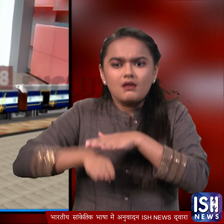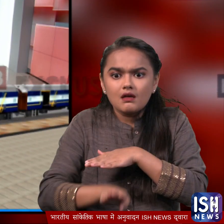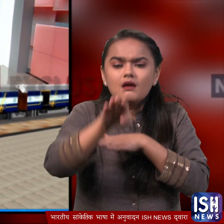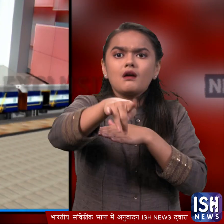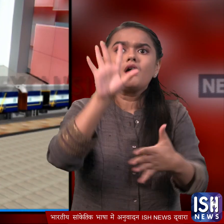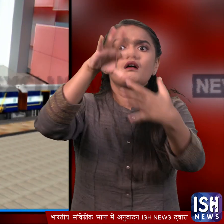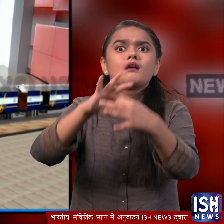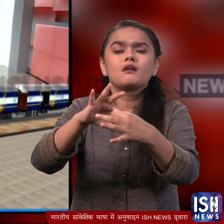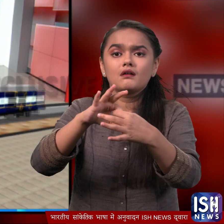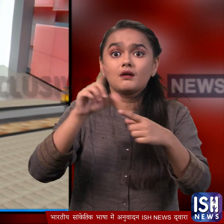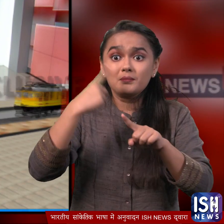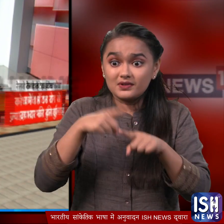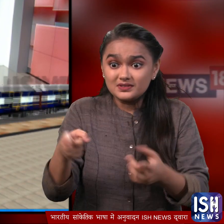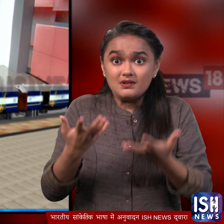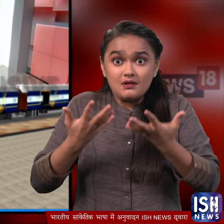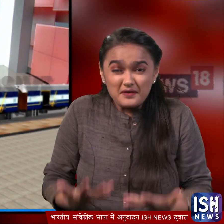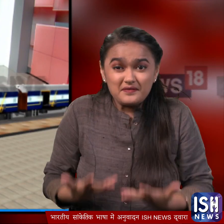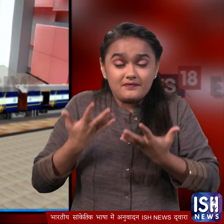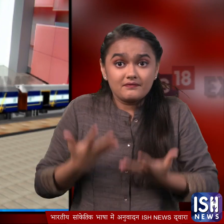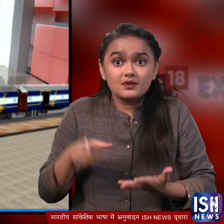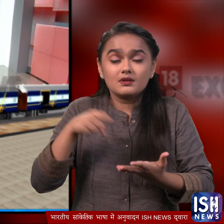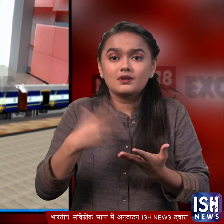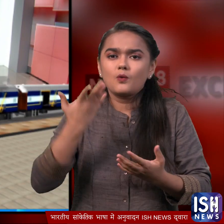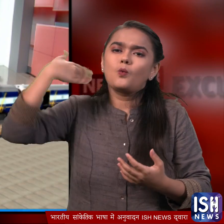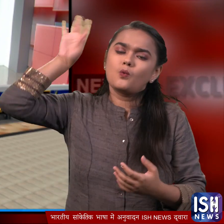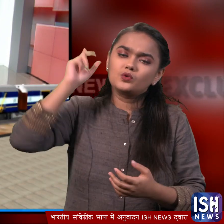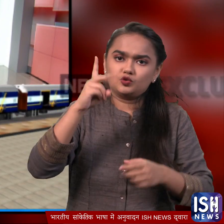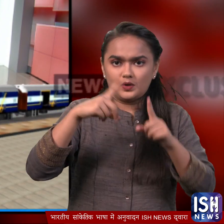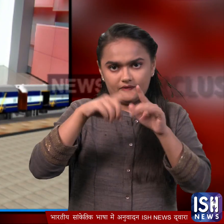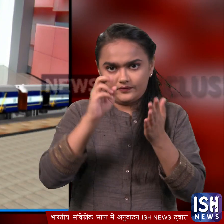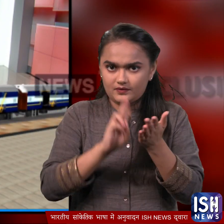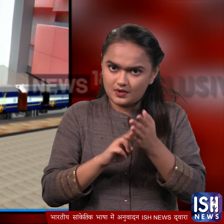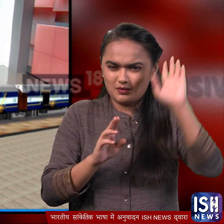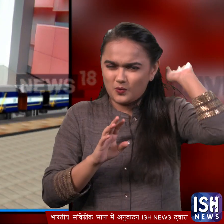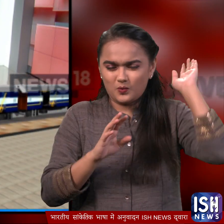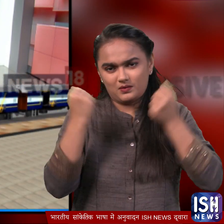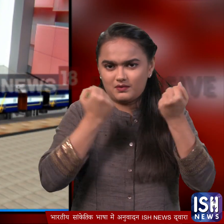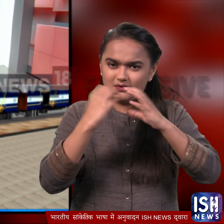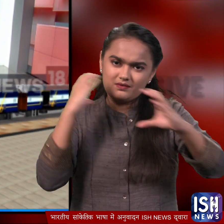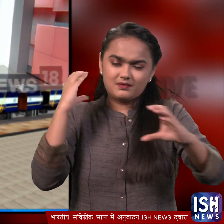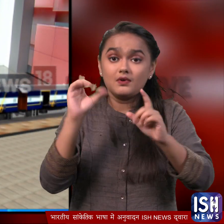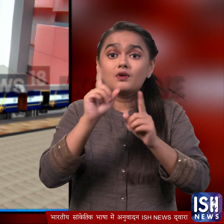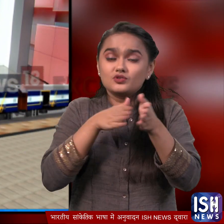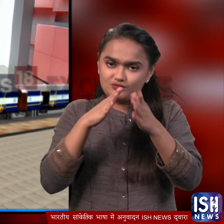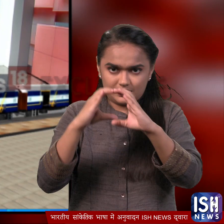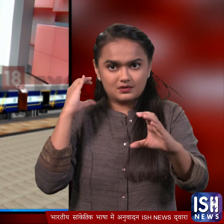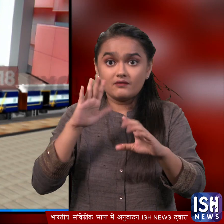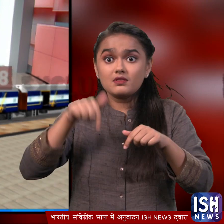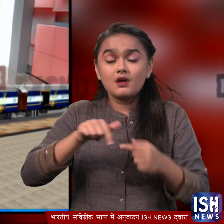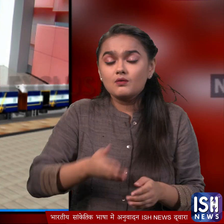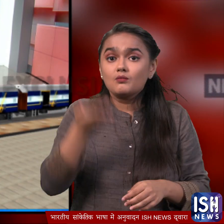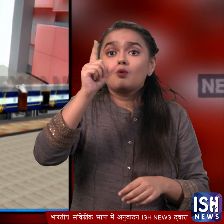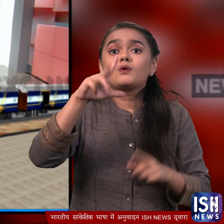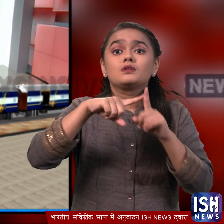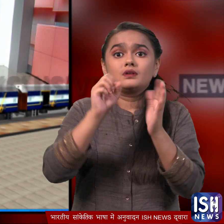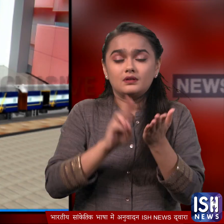जा सके। इस हाईटेक कोच के वजन उठाने की क्षमता में भी बढ़ोतरी की गई। पुराने कोच में 12 टन वजन की ढुलाई हो पाती थी, जो बढ़कर 18 टन